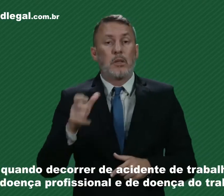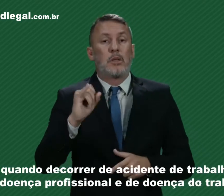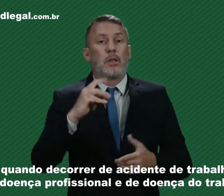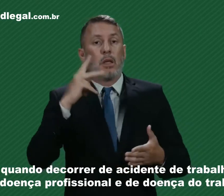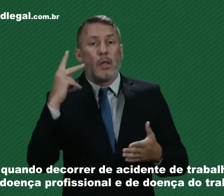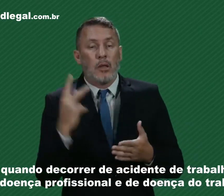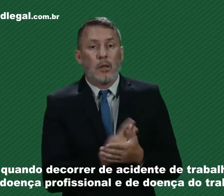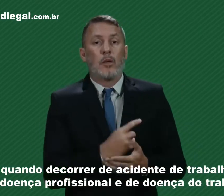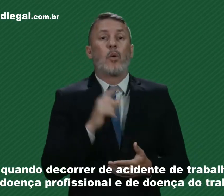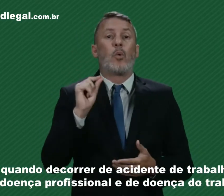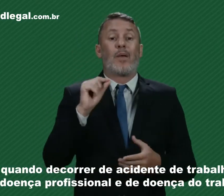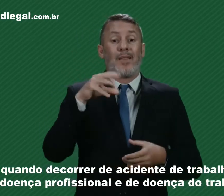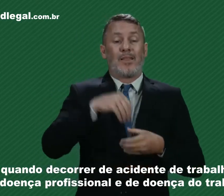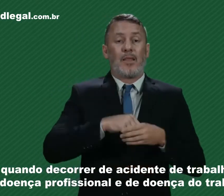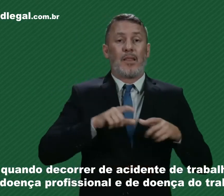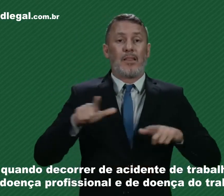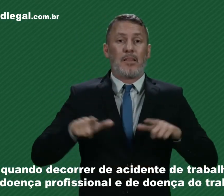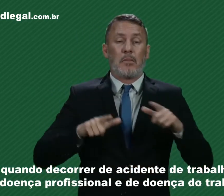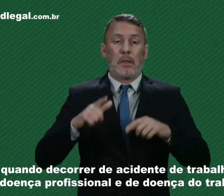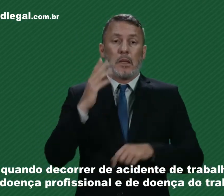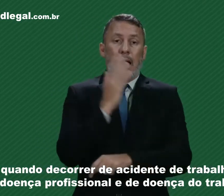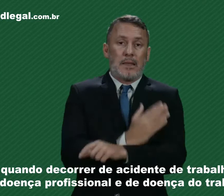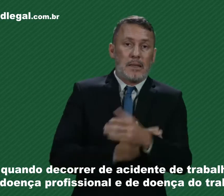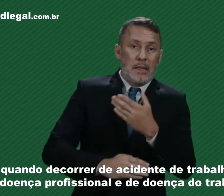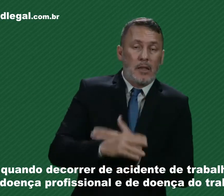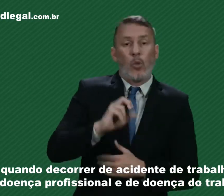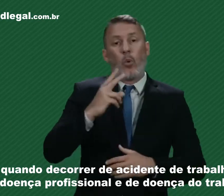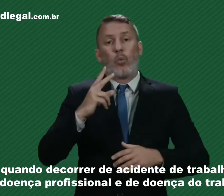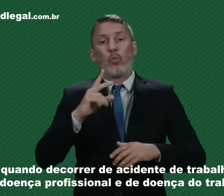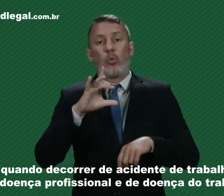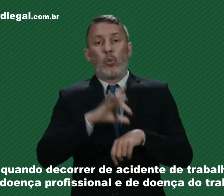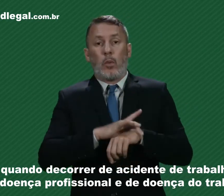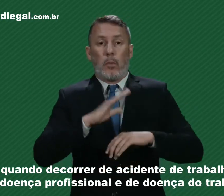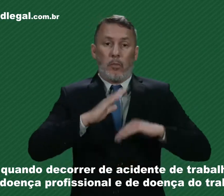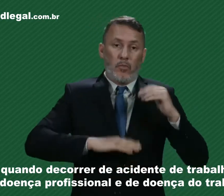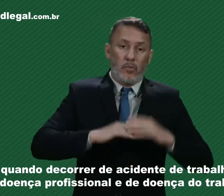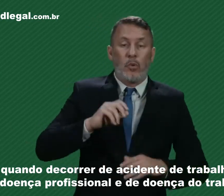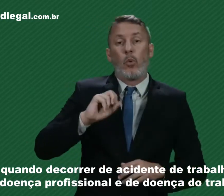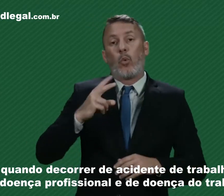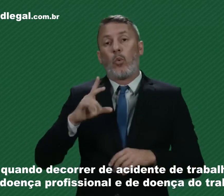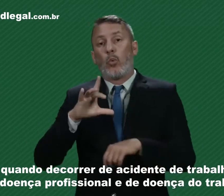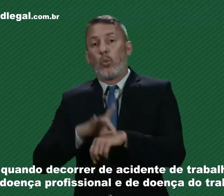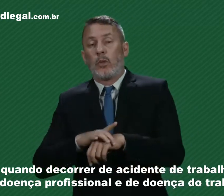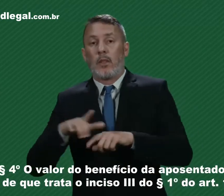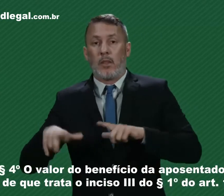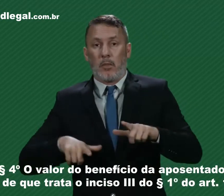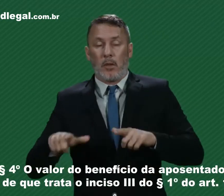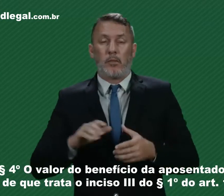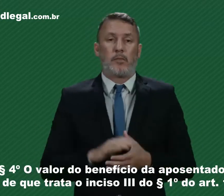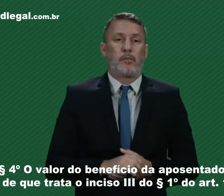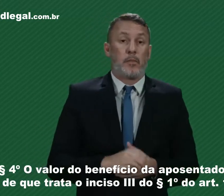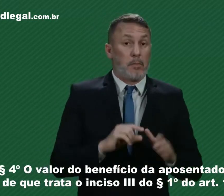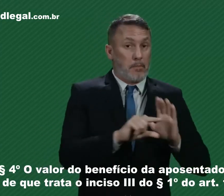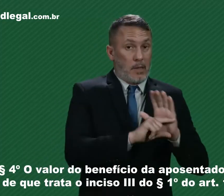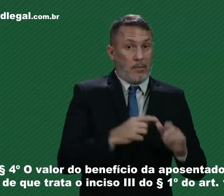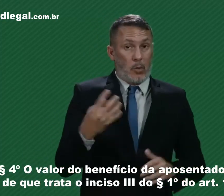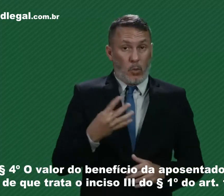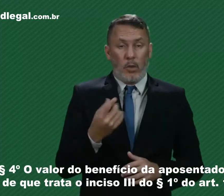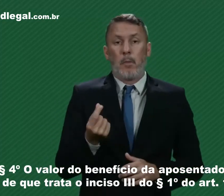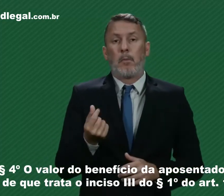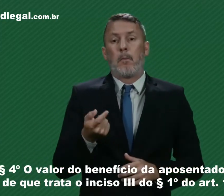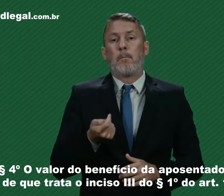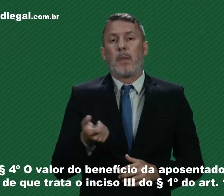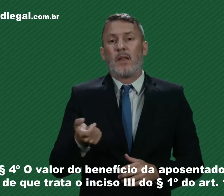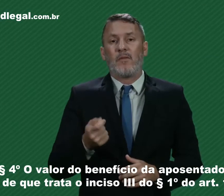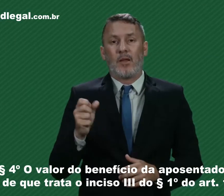permanente, quando decorrer de acidente de trabalho, de doença profissional e de doença do trabalho. Parágrafo 4º. O